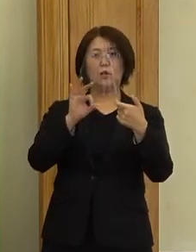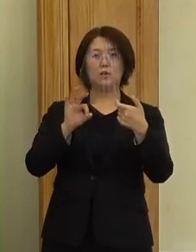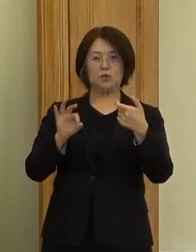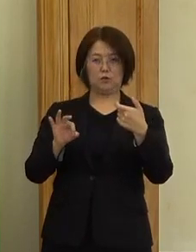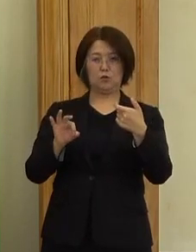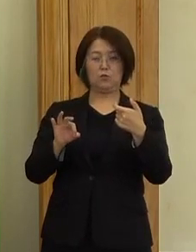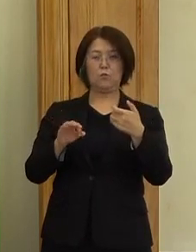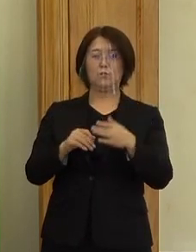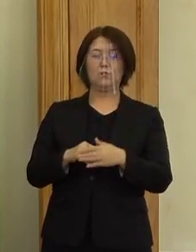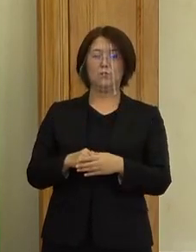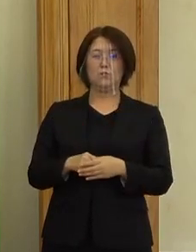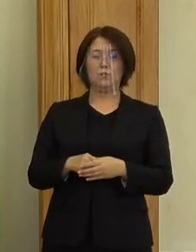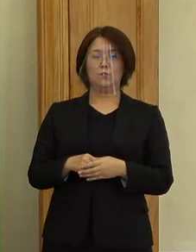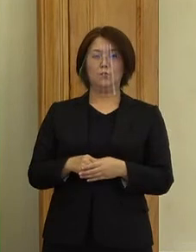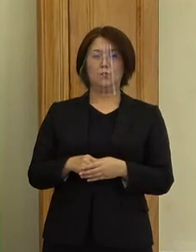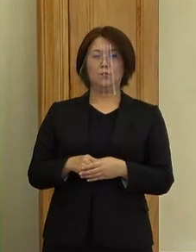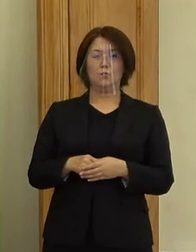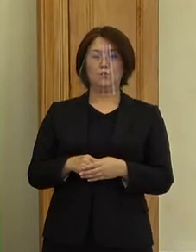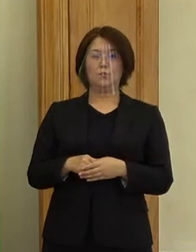になります。